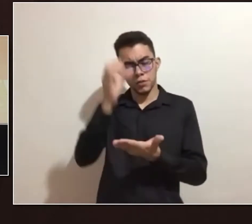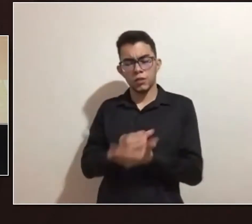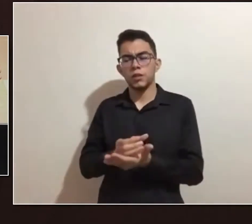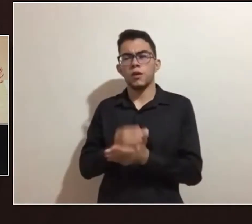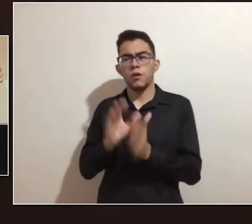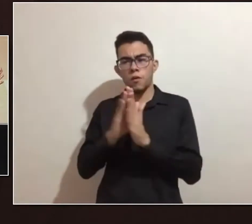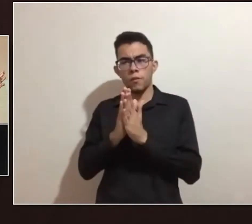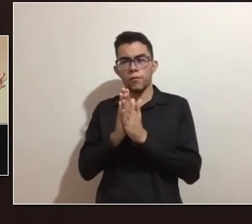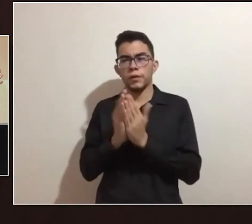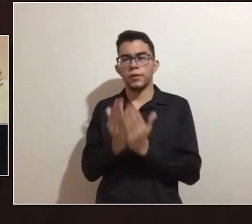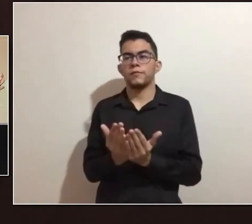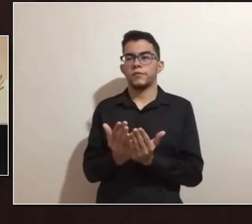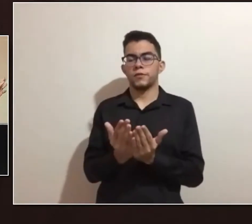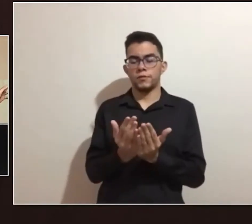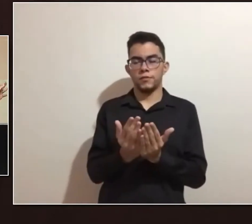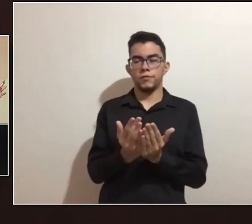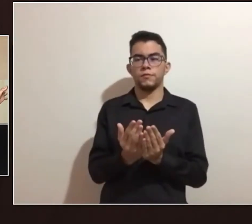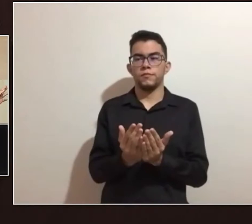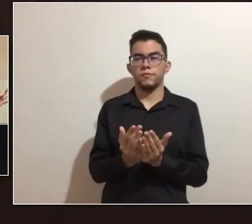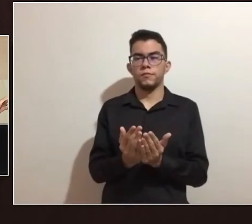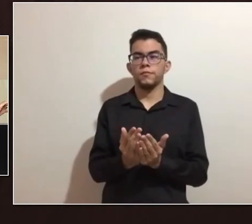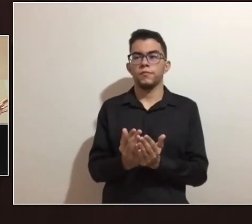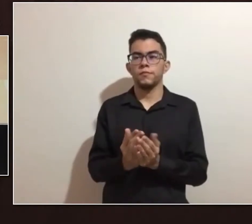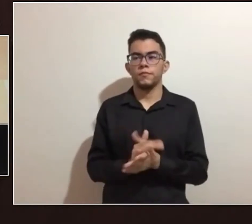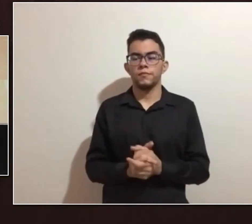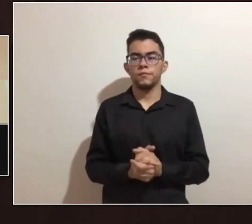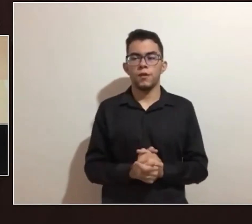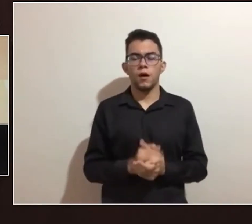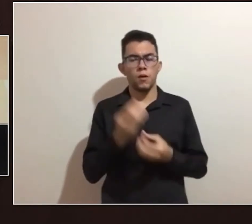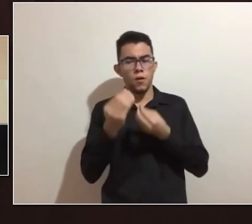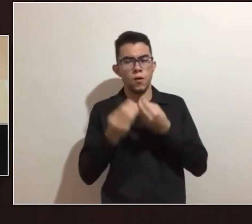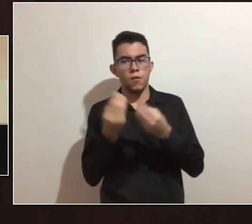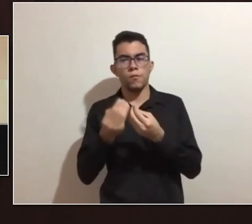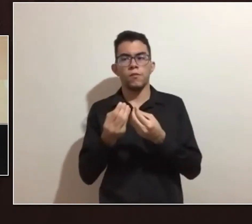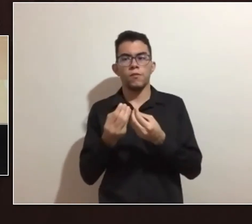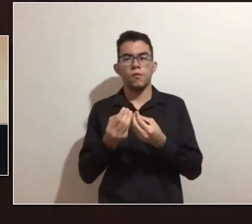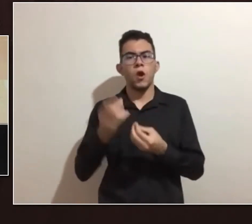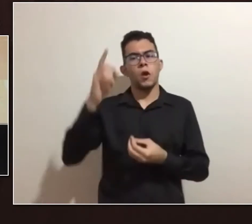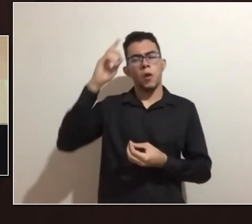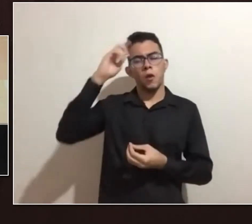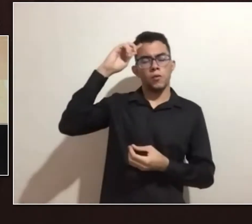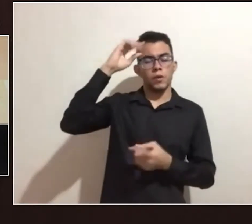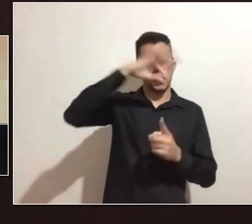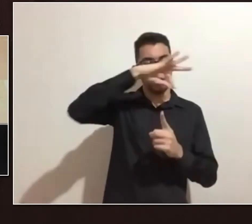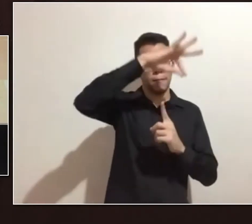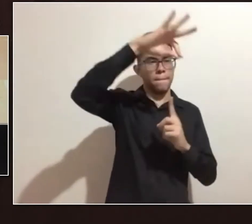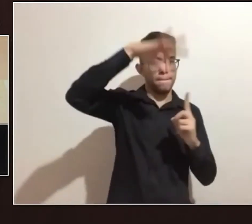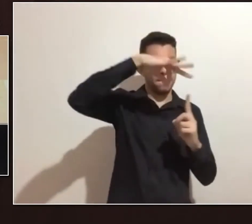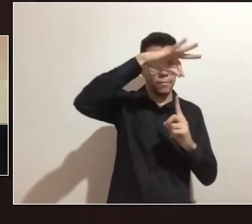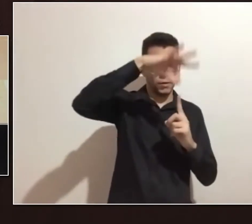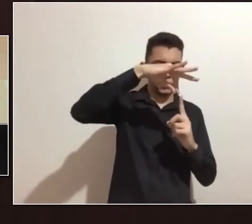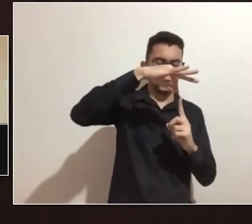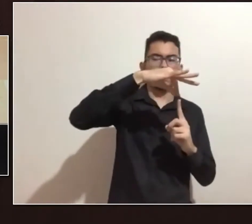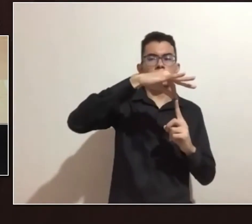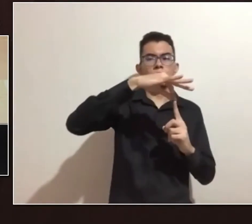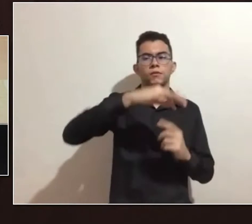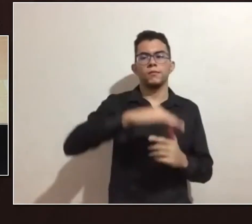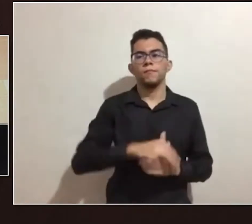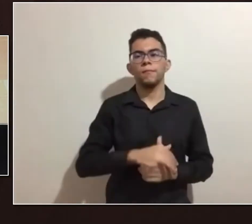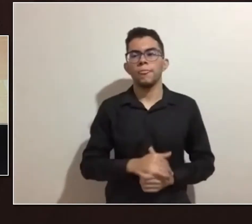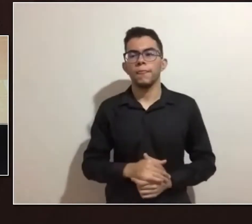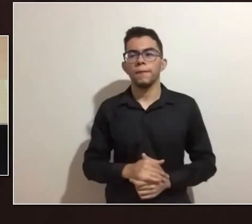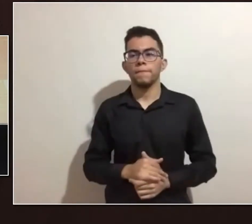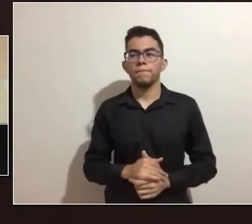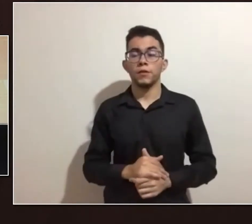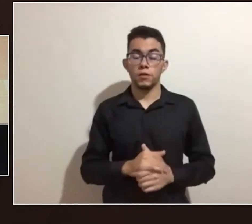que estavam presentes no dia de Pentecostes em Jerusalém, tá? Então, e esses, né, esses também foram companheiros de